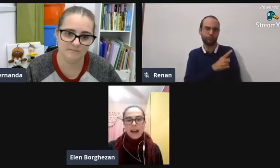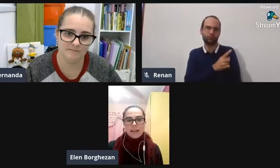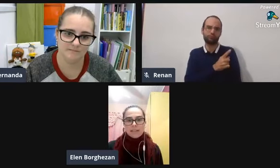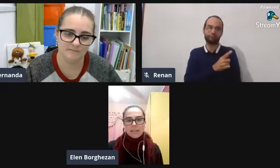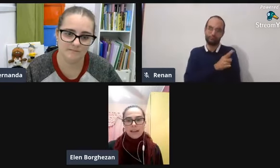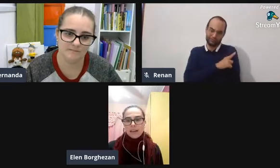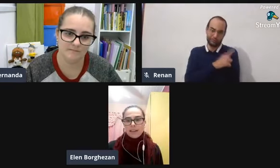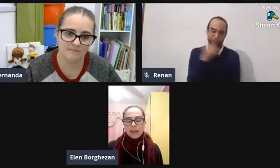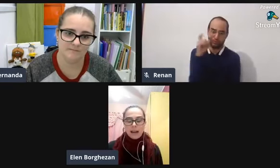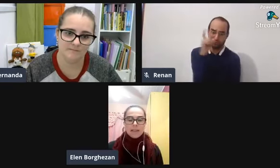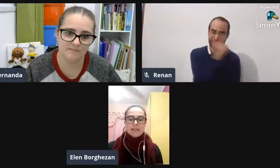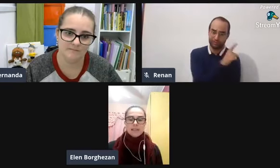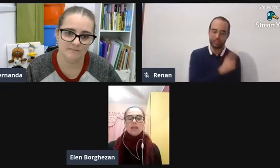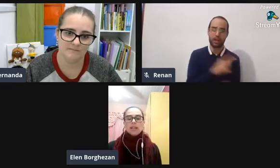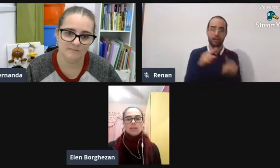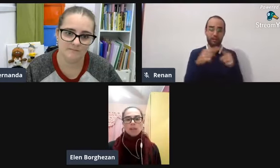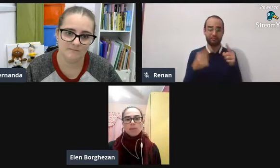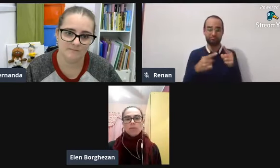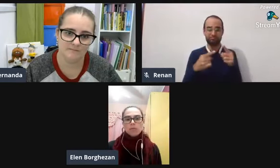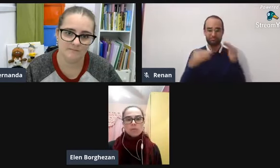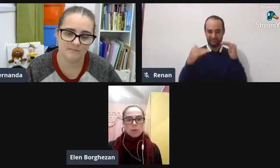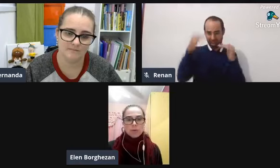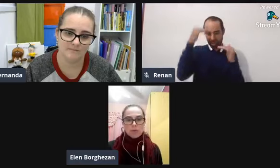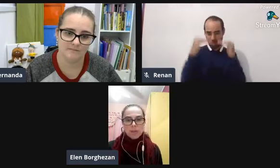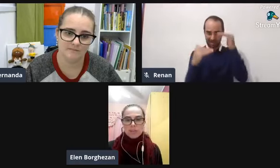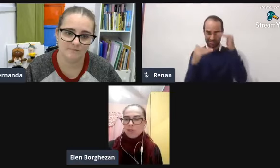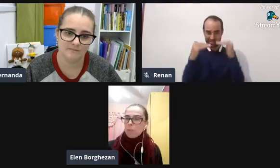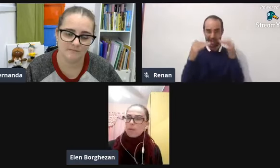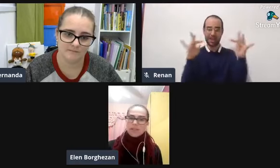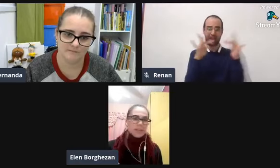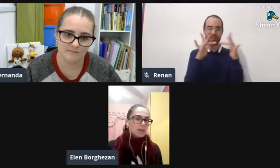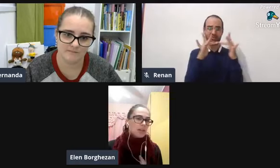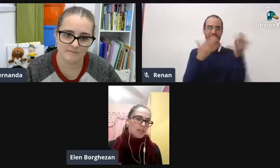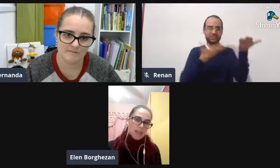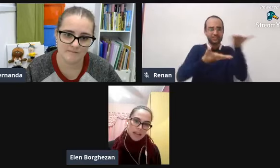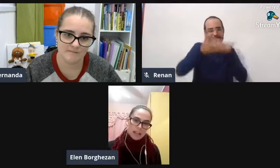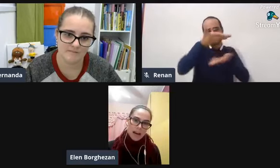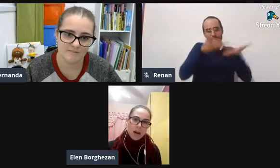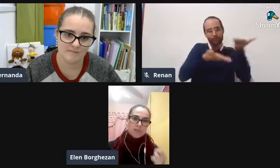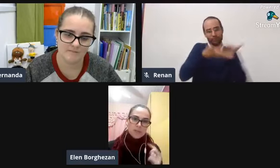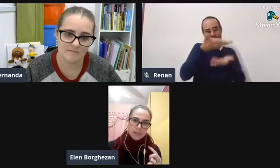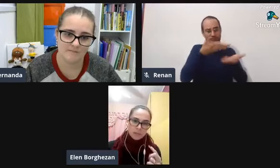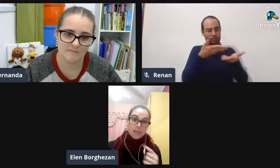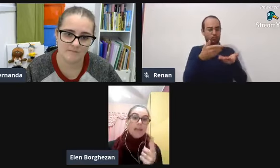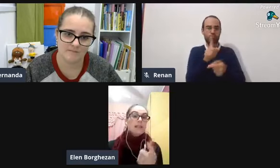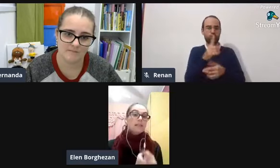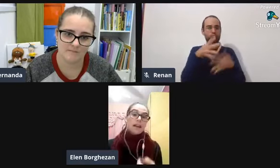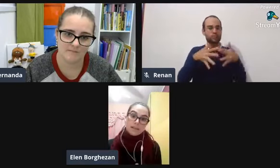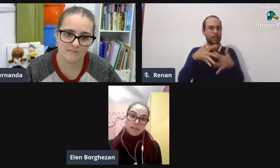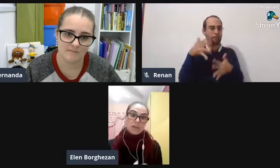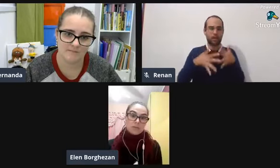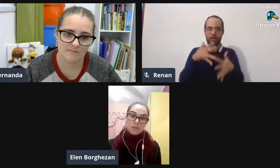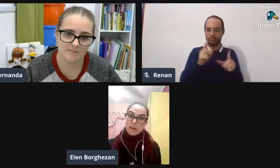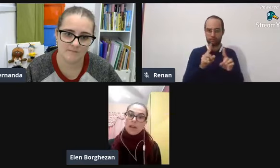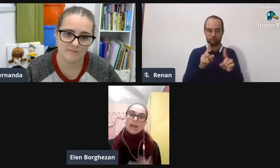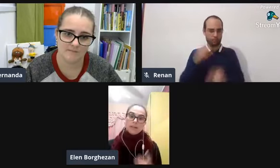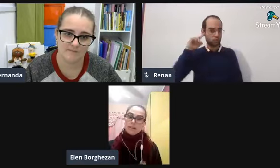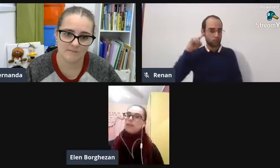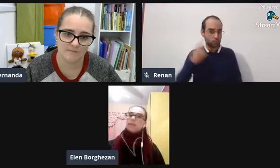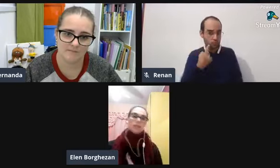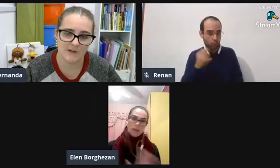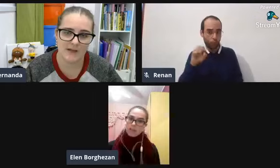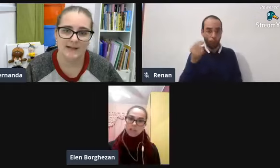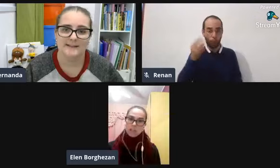faixas etárias, até que a criança tem um relacionamento com os outros, eu acho que isso é uma coisa que não interfere a audição, nem a questão da